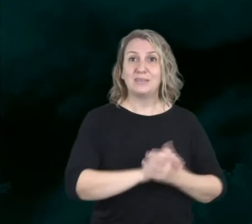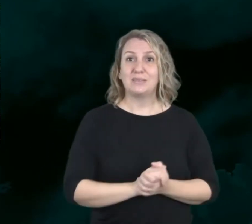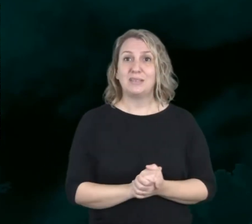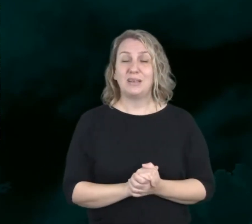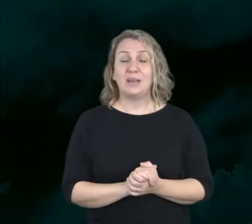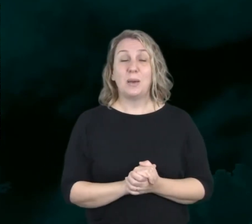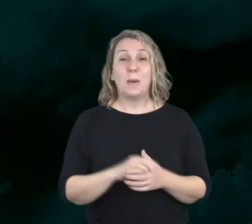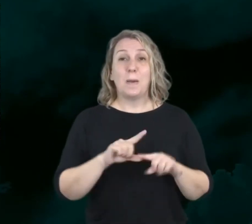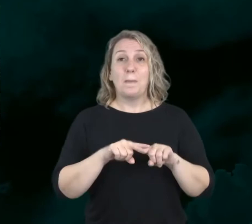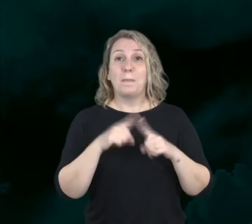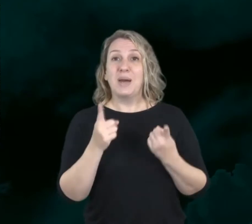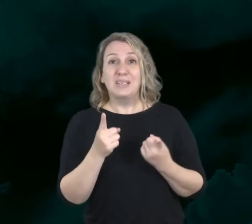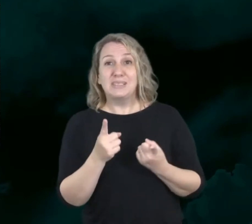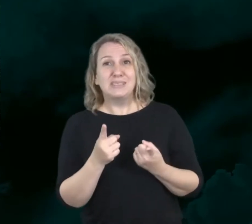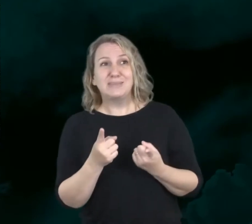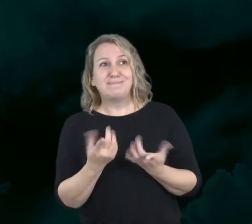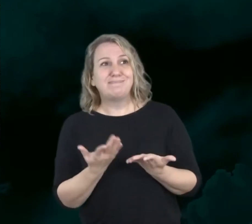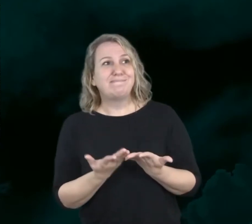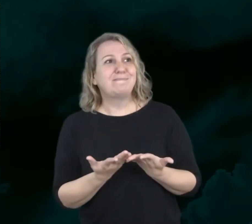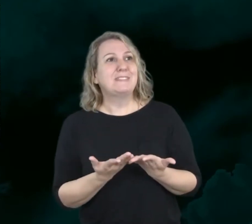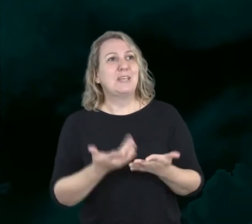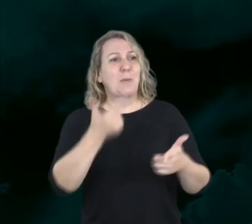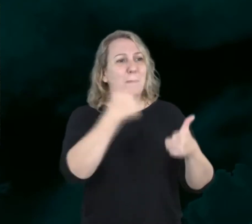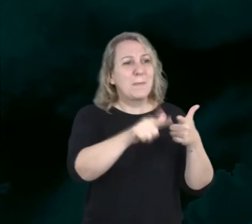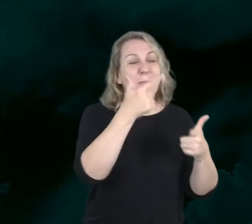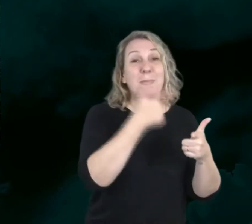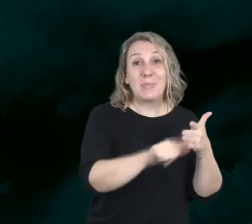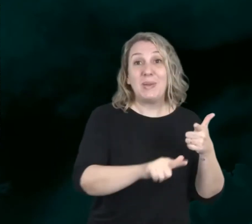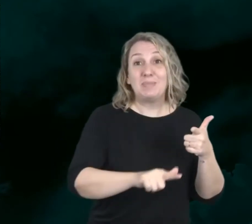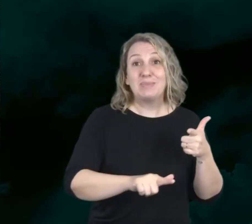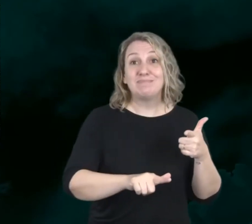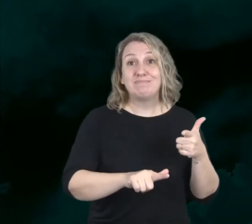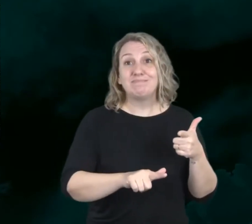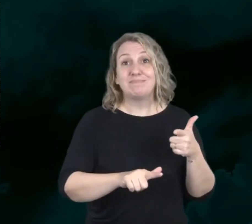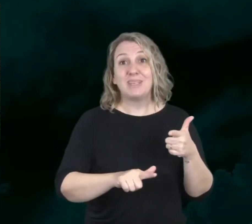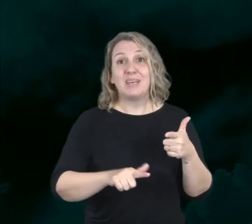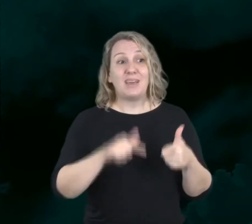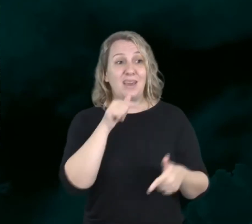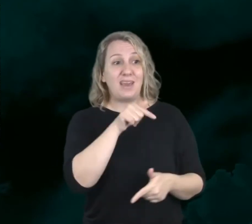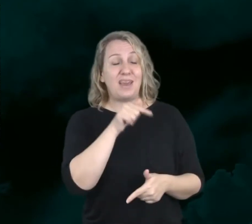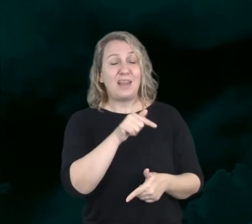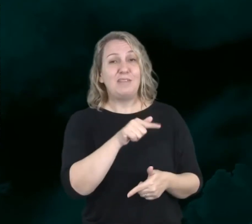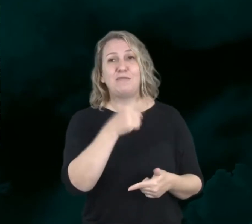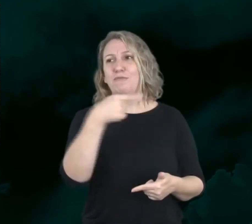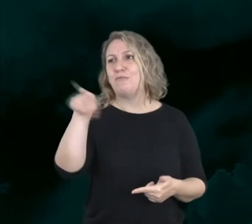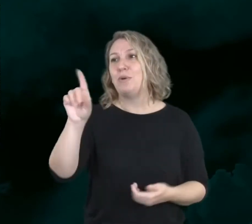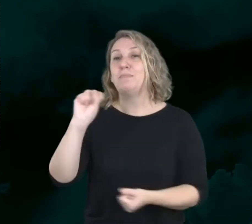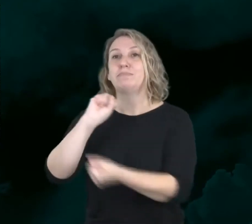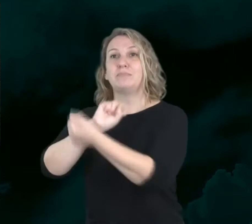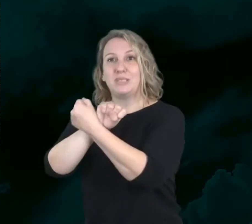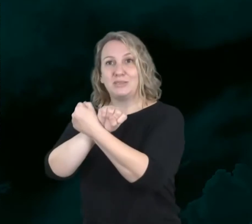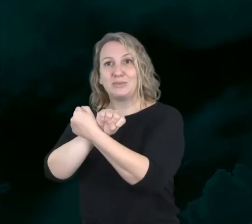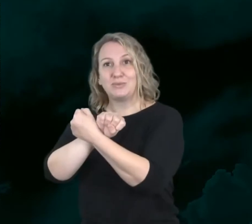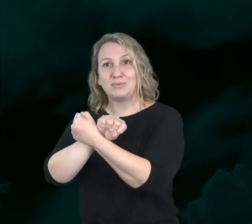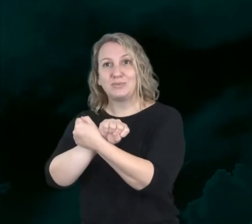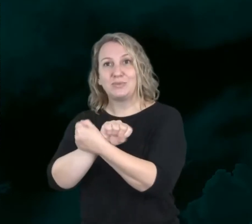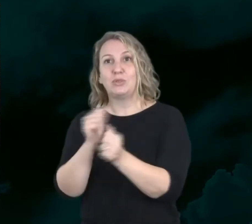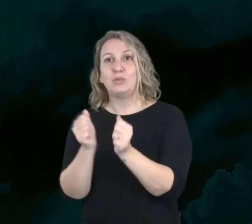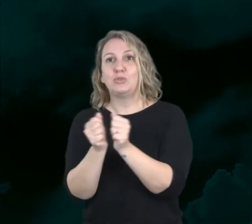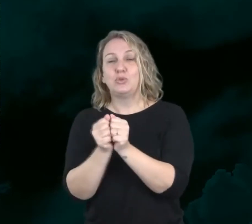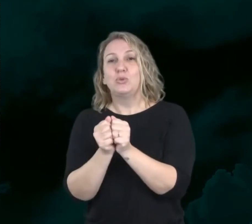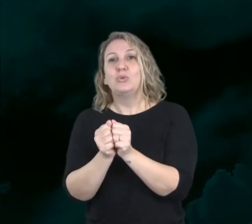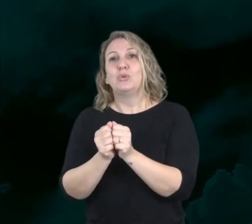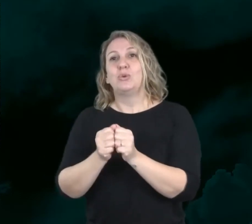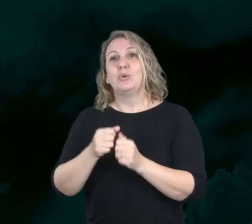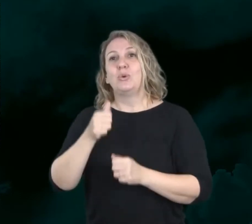dizer, graças a que ele estava passando por todo aqueles sofrimentos, meus queridos irmãos, quando ele saiu,